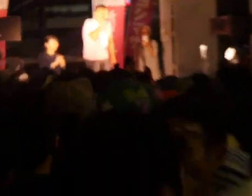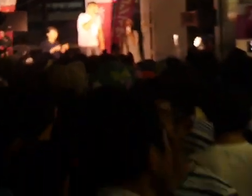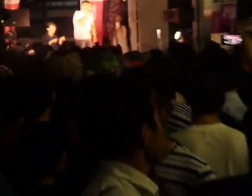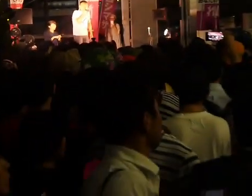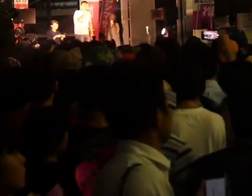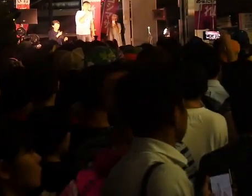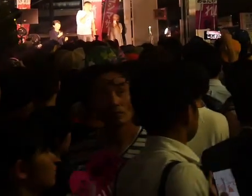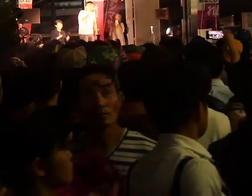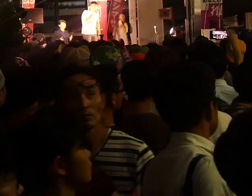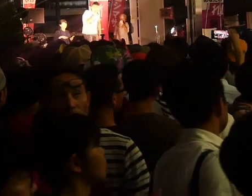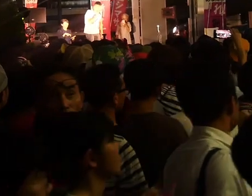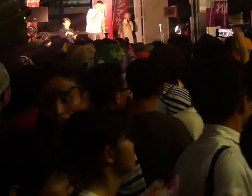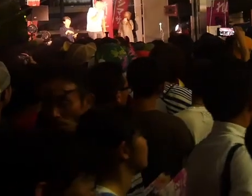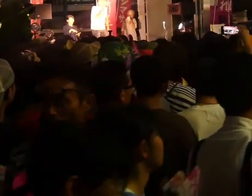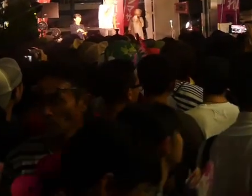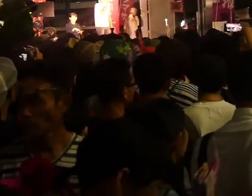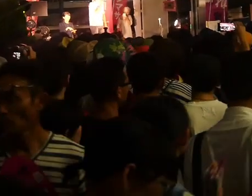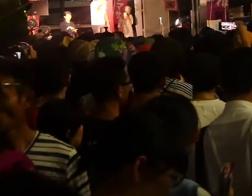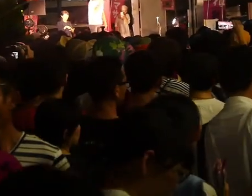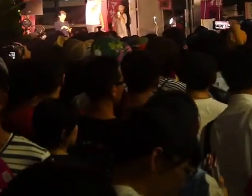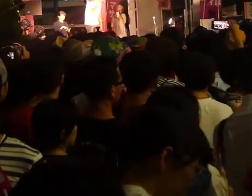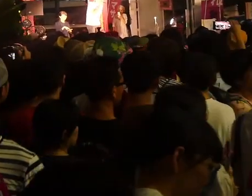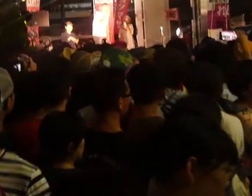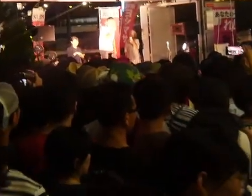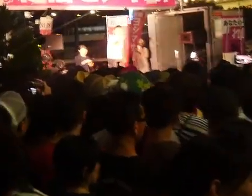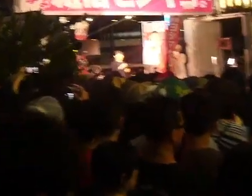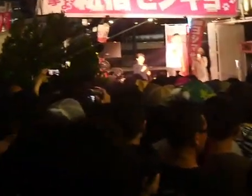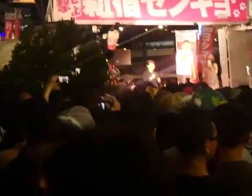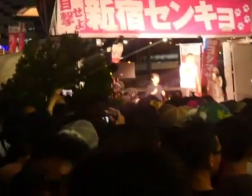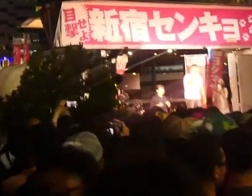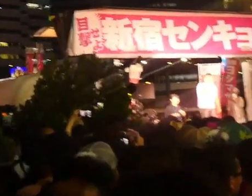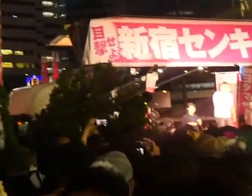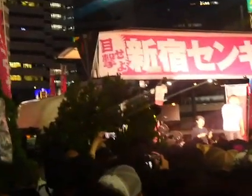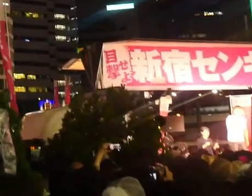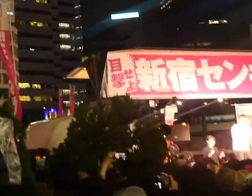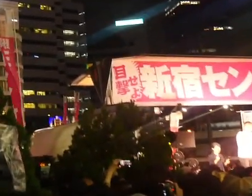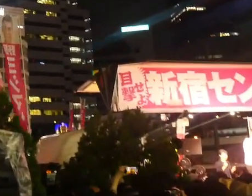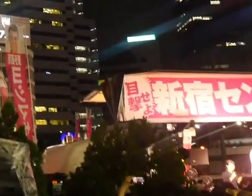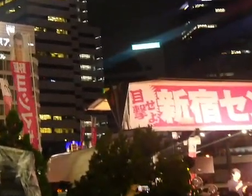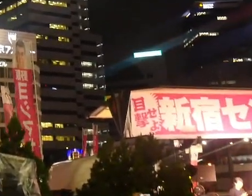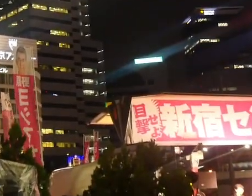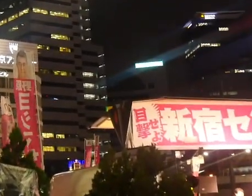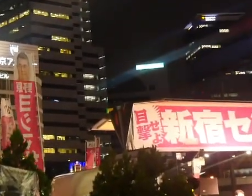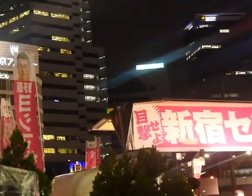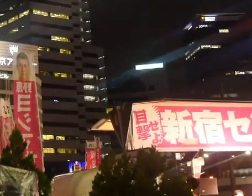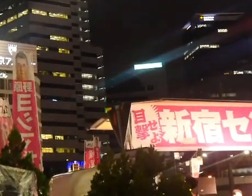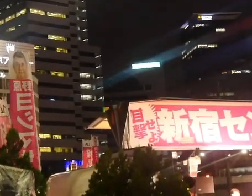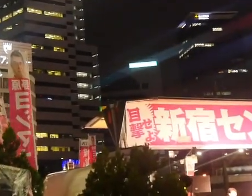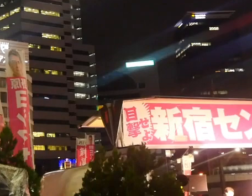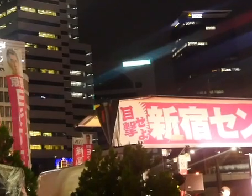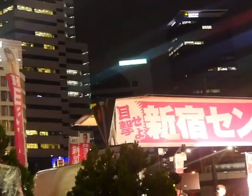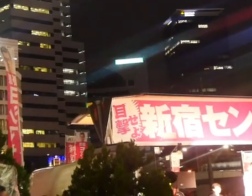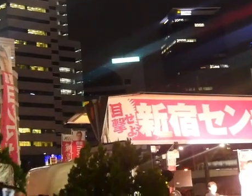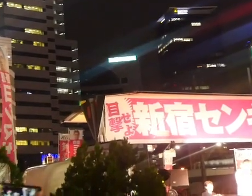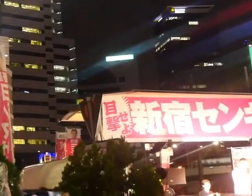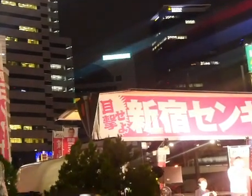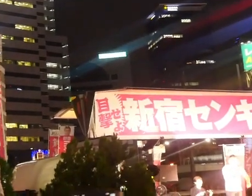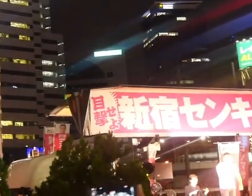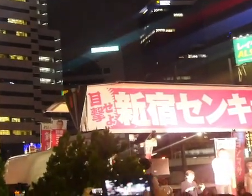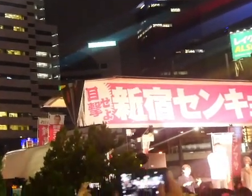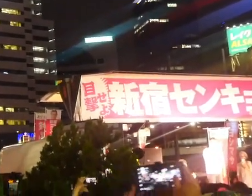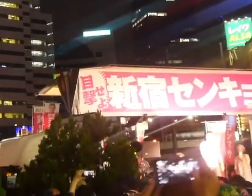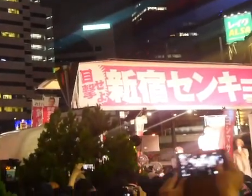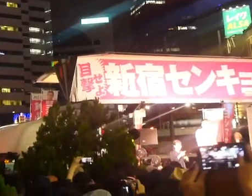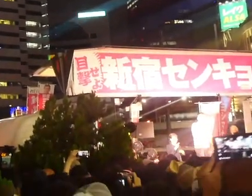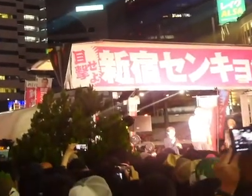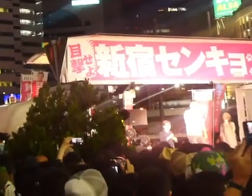補、できる限り一人でも多く国会議員にしていただきたい。そしてその後1年以内